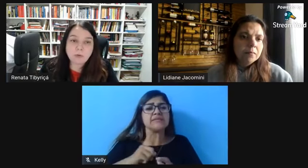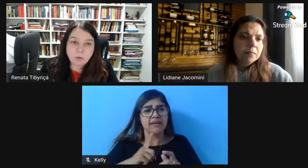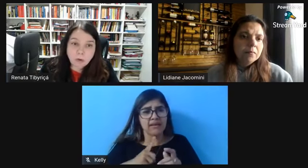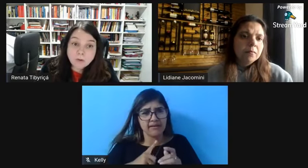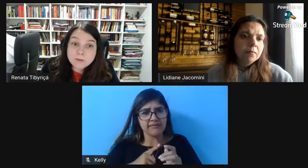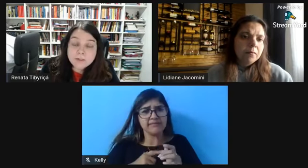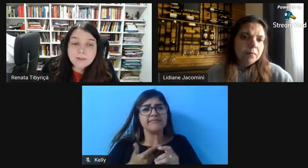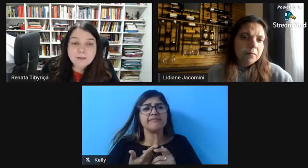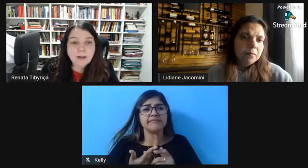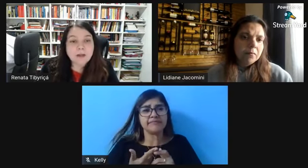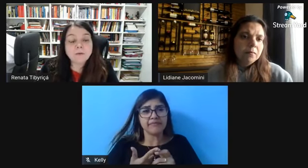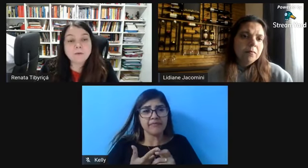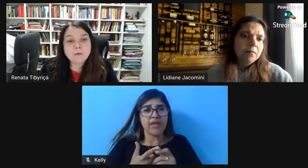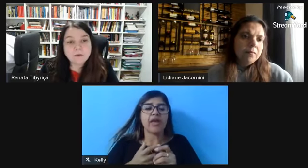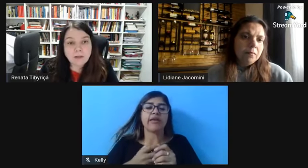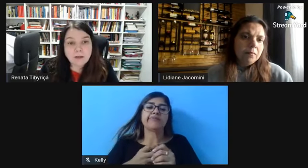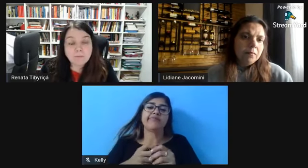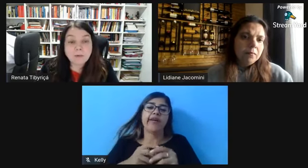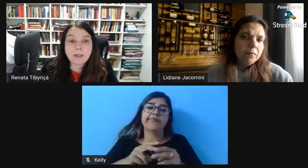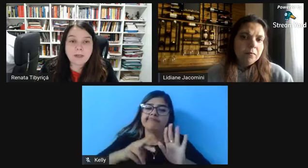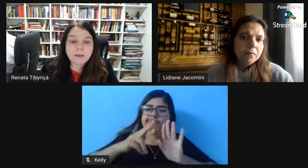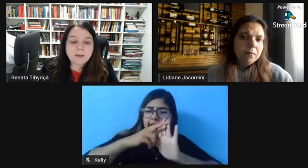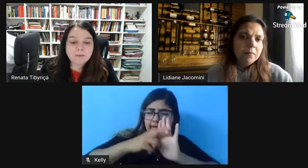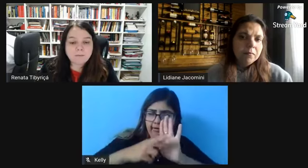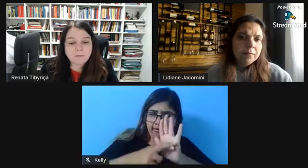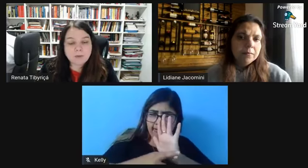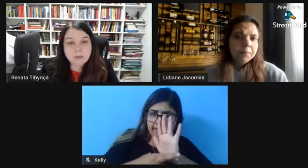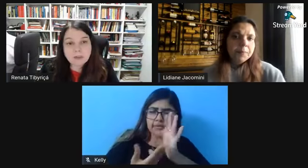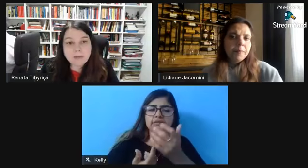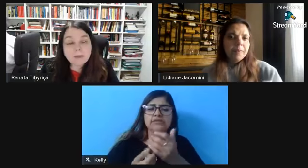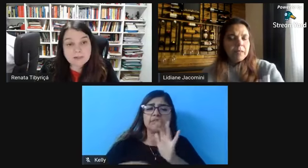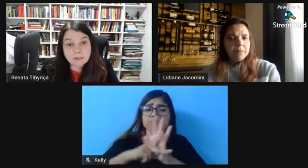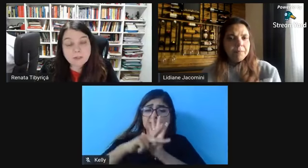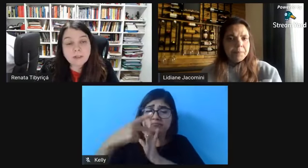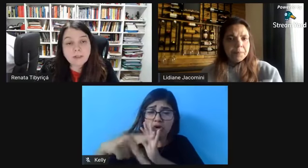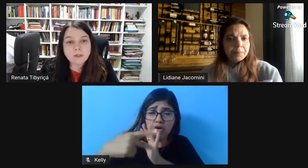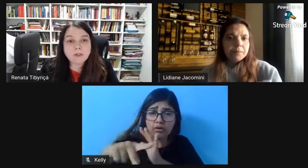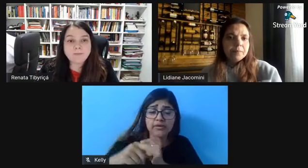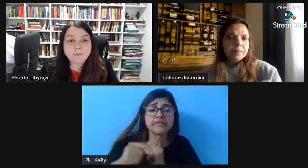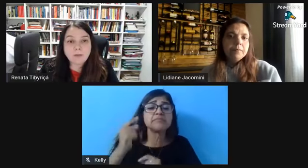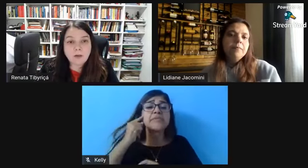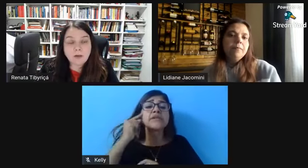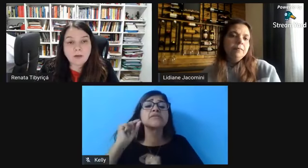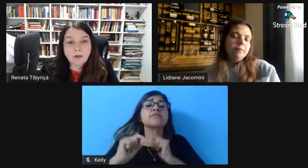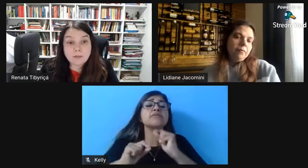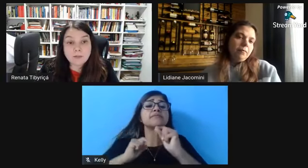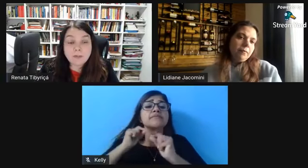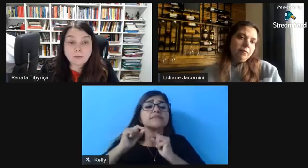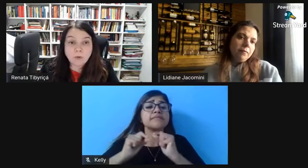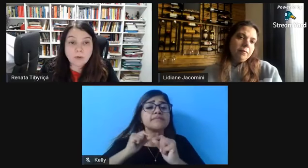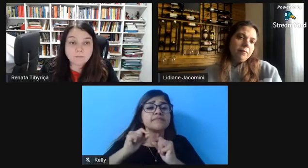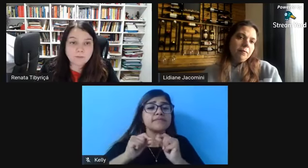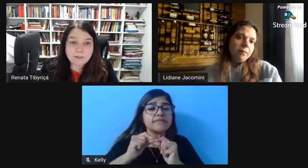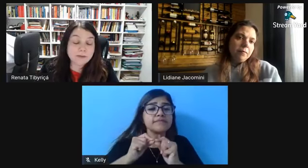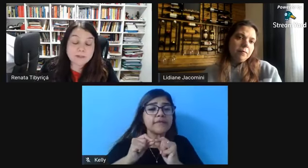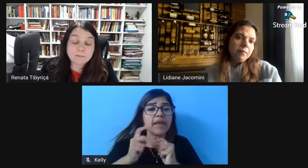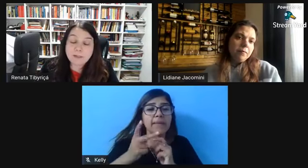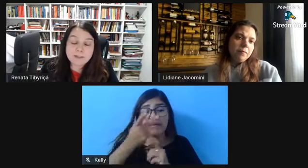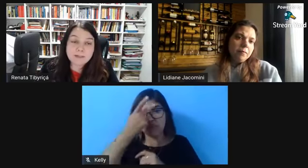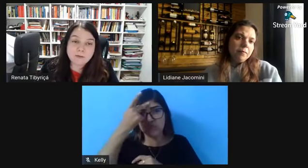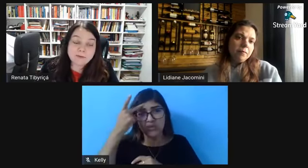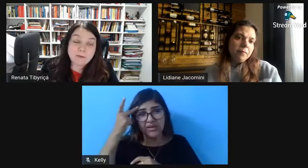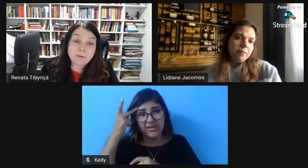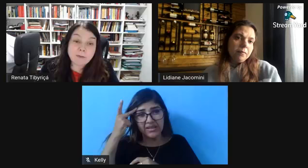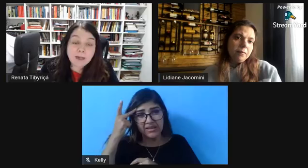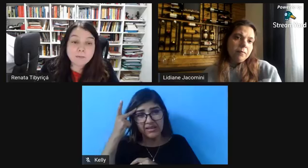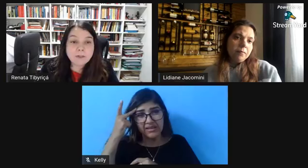existem protocolos sanitários, né, porque a gente tem que pensar o seguinte, esse cuidador, quer